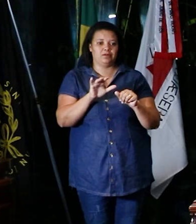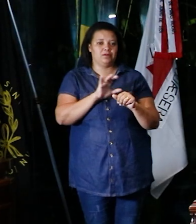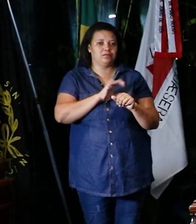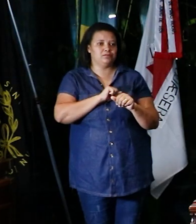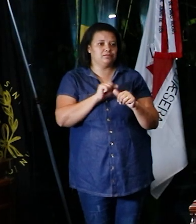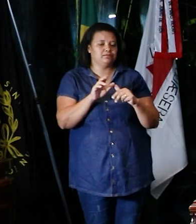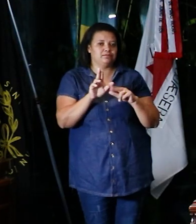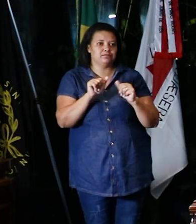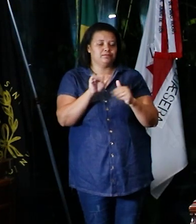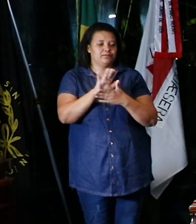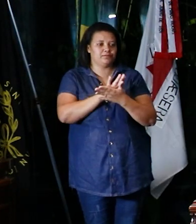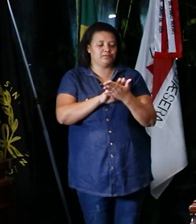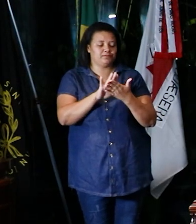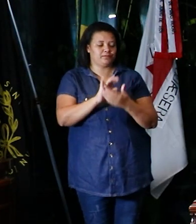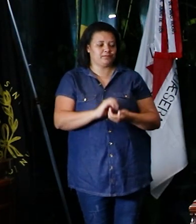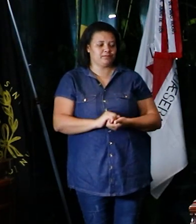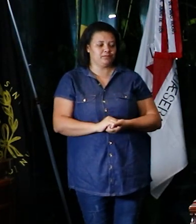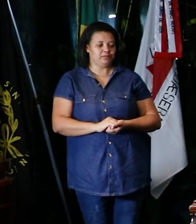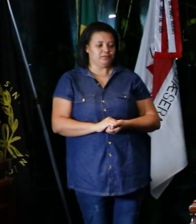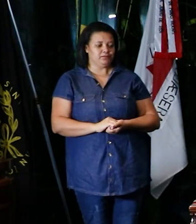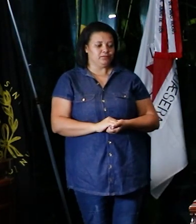nunca.